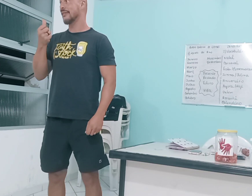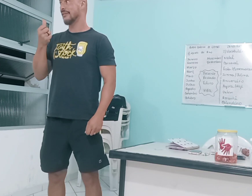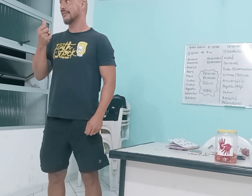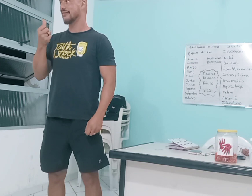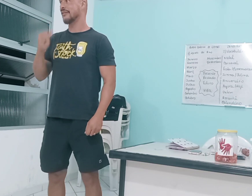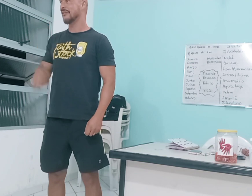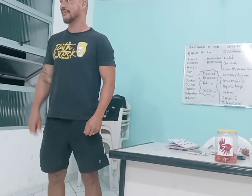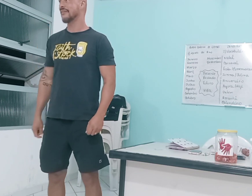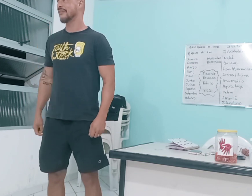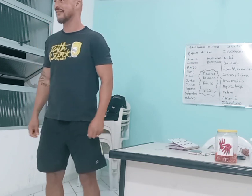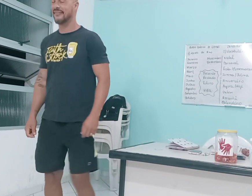16.